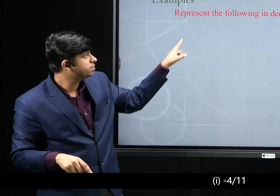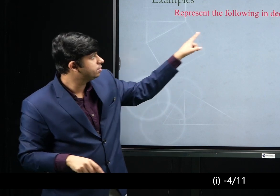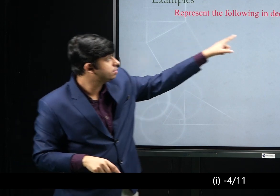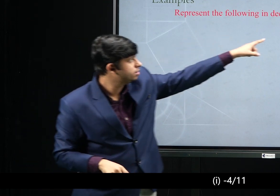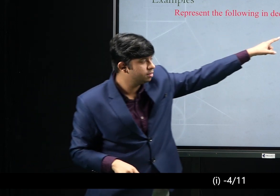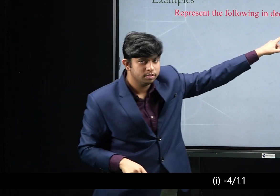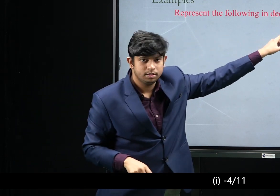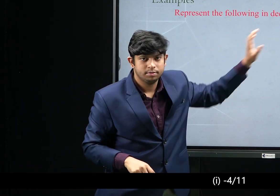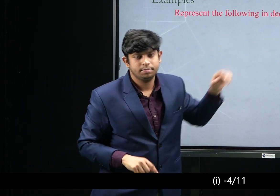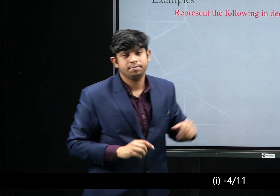-4/11.